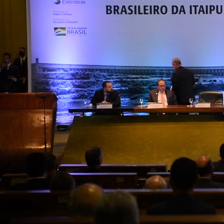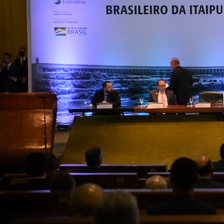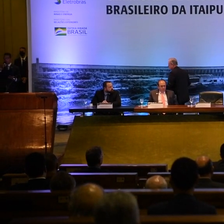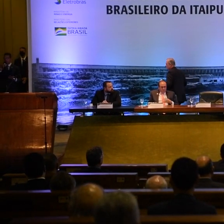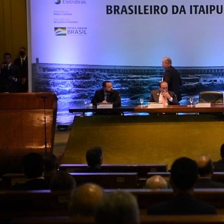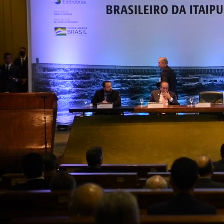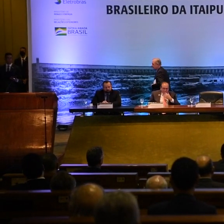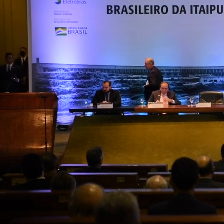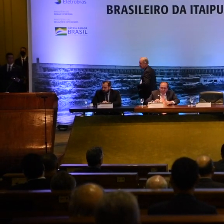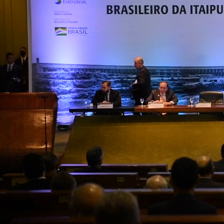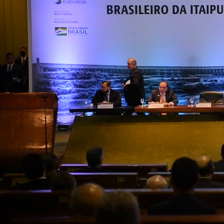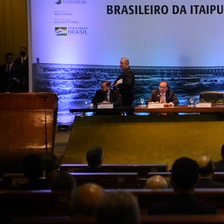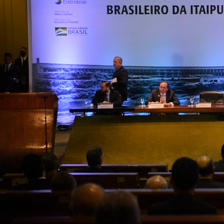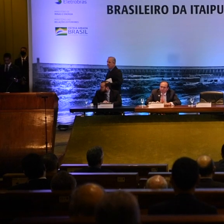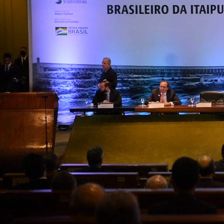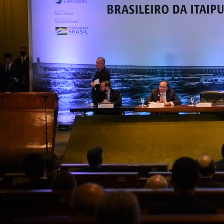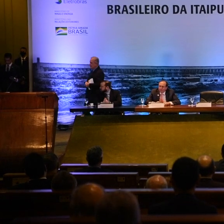Bento Albuquerque.